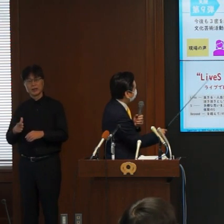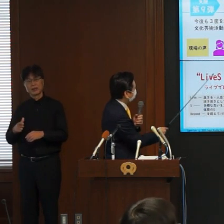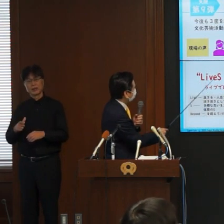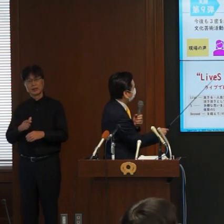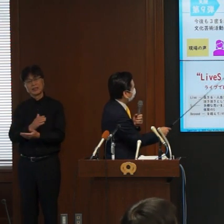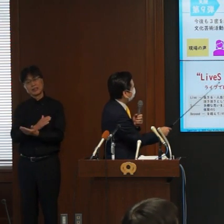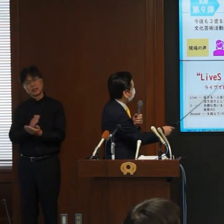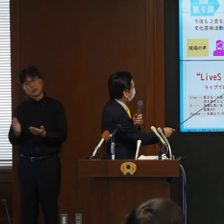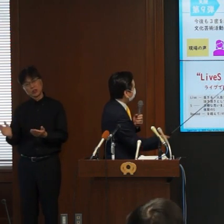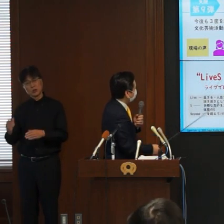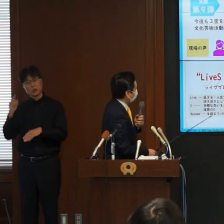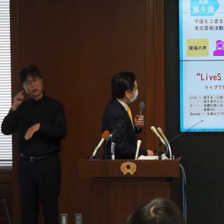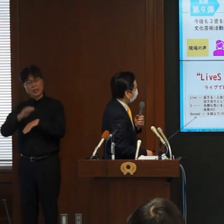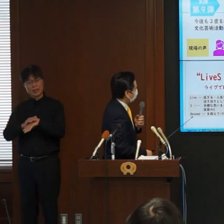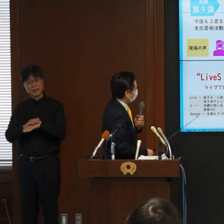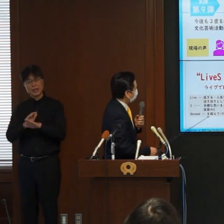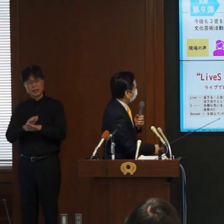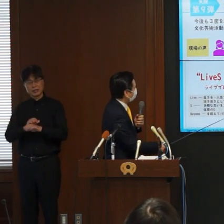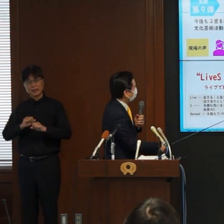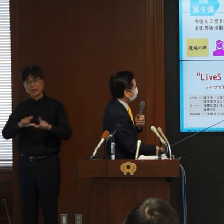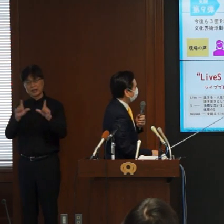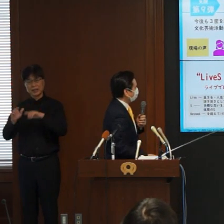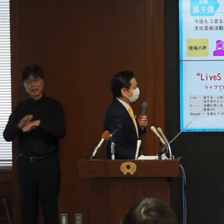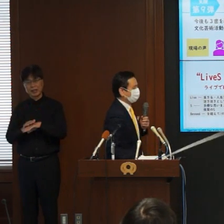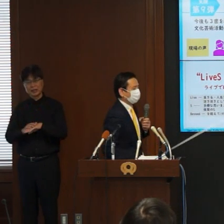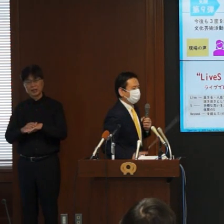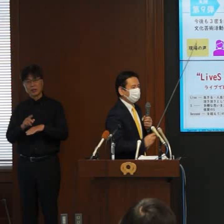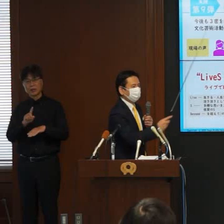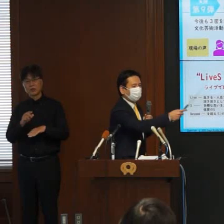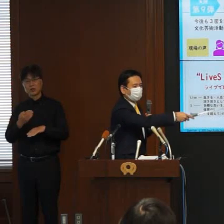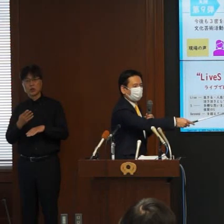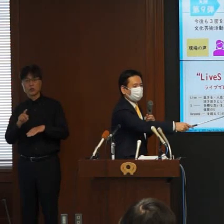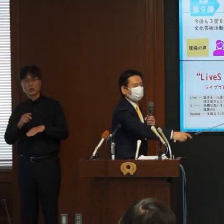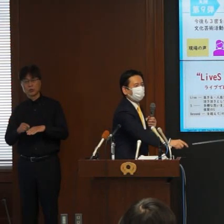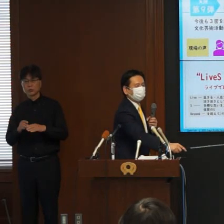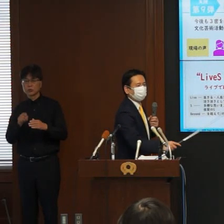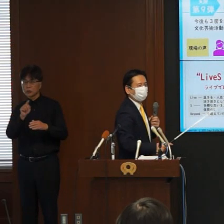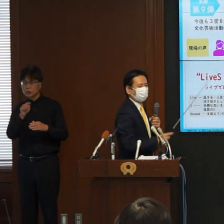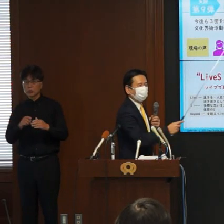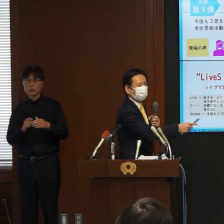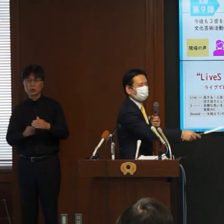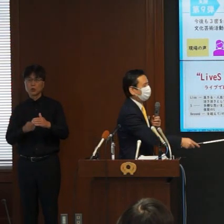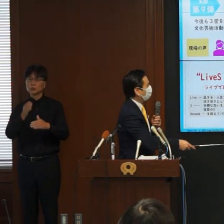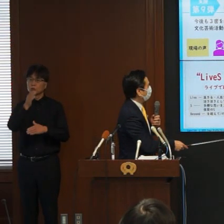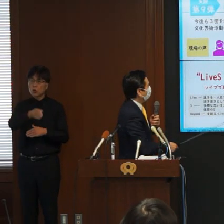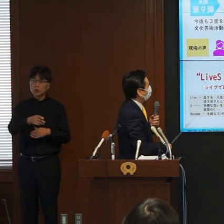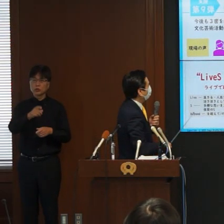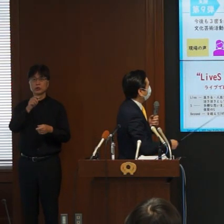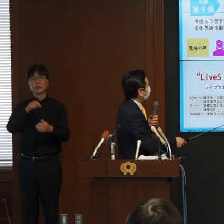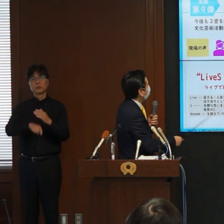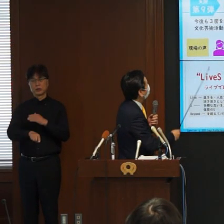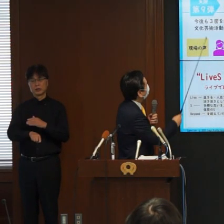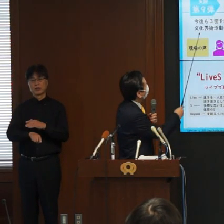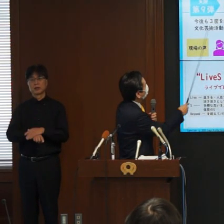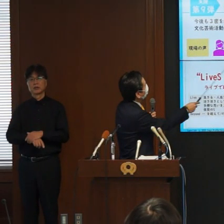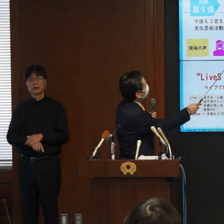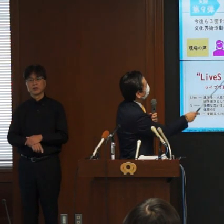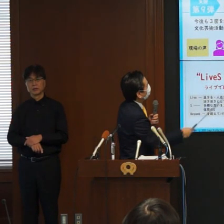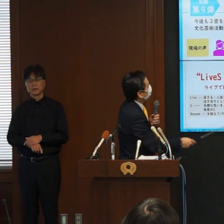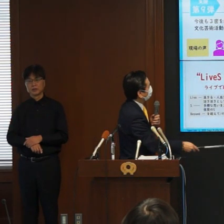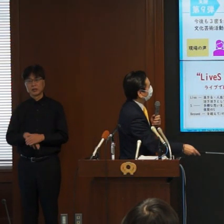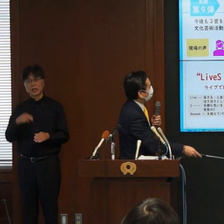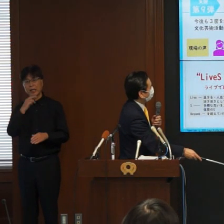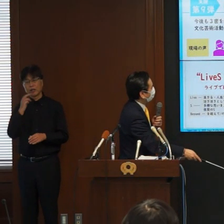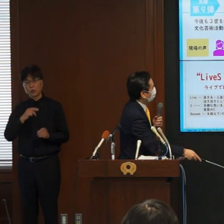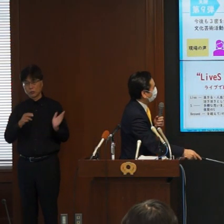の S というで、ビヨンドというのはご案内の通りその向こう、そこを超えてという意味でライブズビヨン